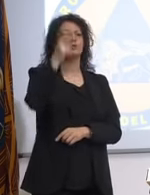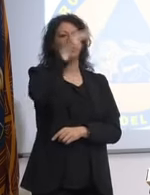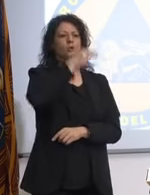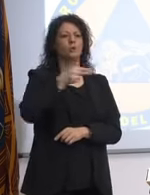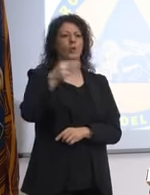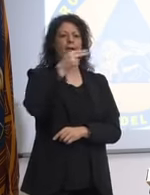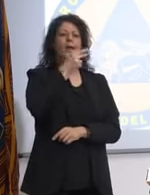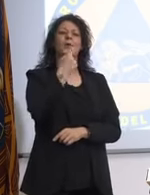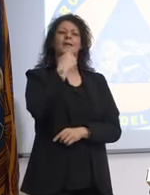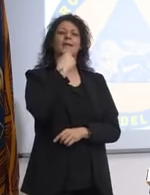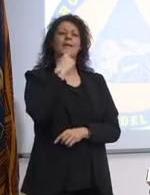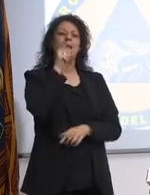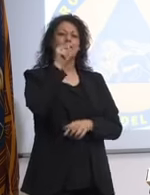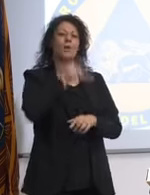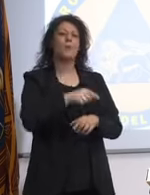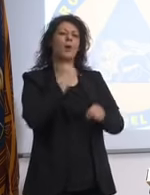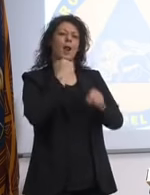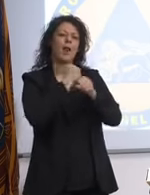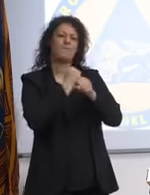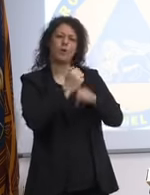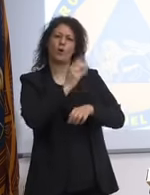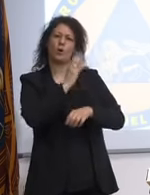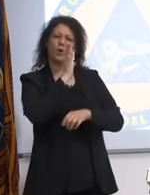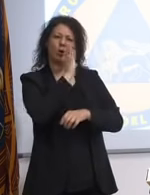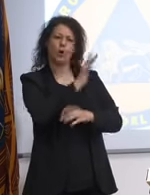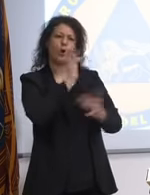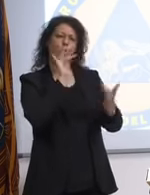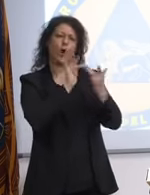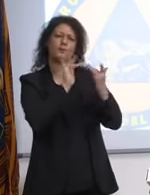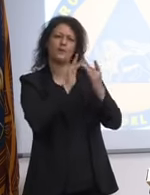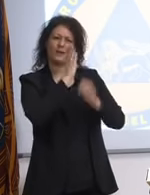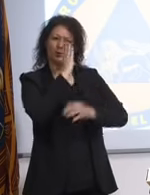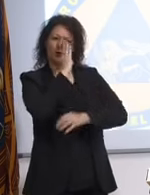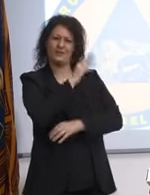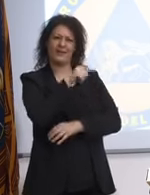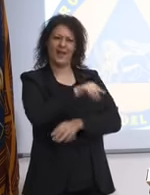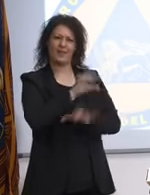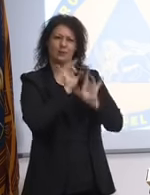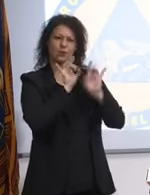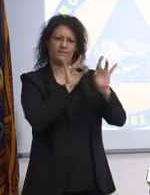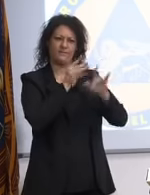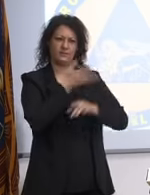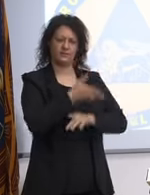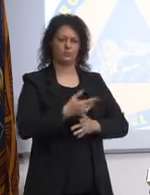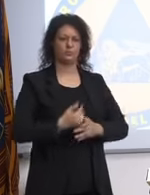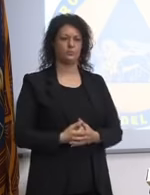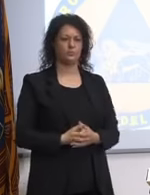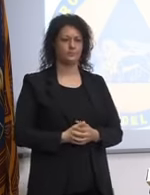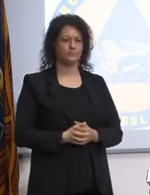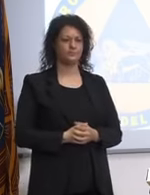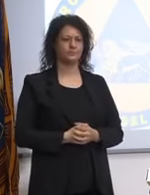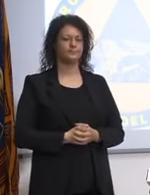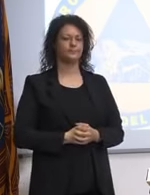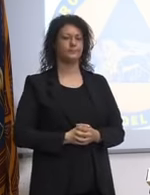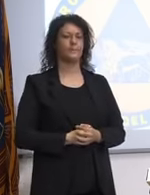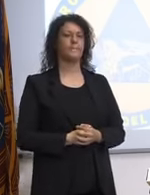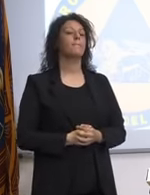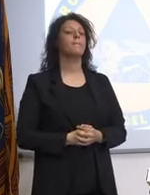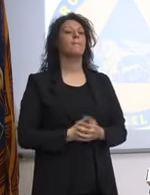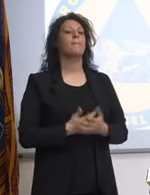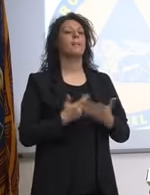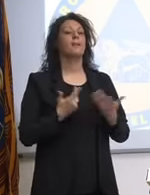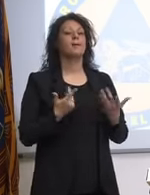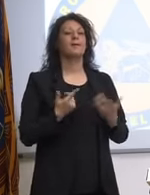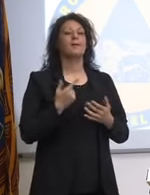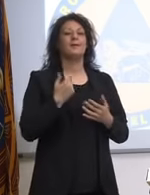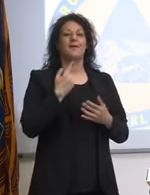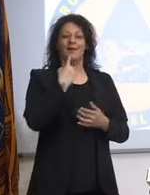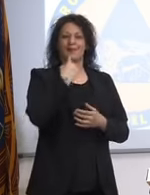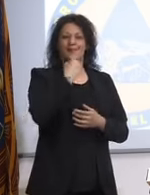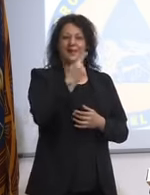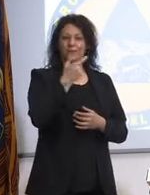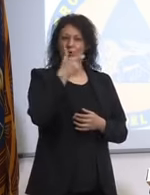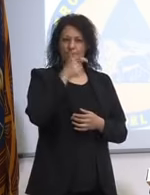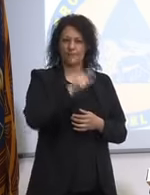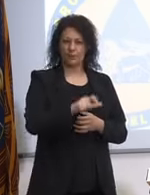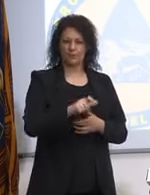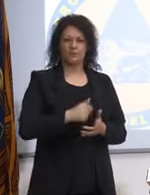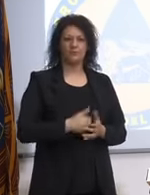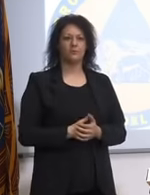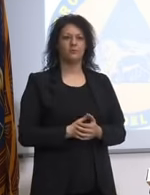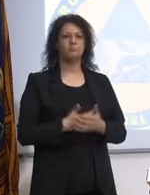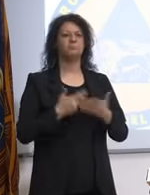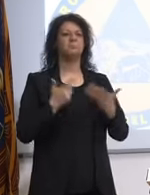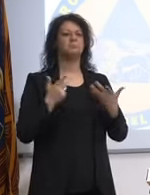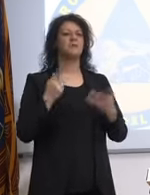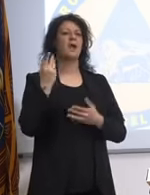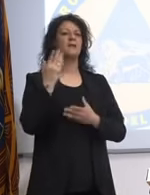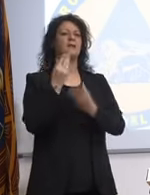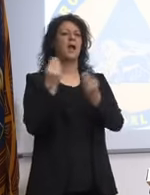esposizione. Vorrei dirvi, perché siccome qualcuno quando fa le considerazioni dice ma è Zaia quando dà il